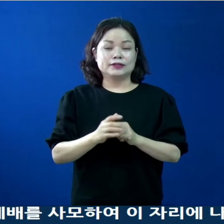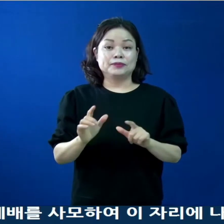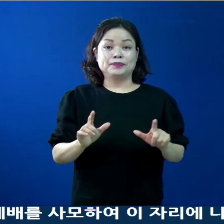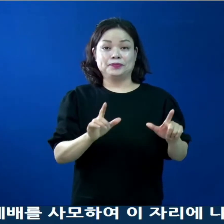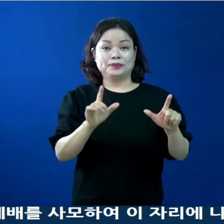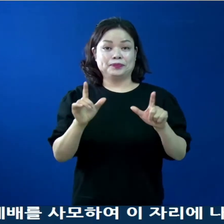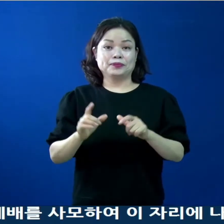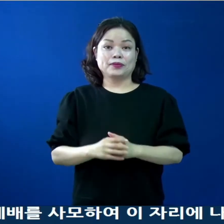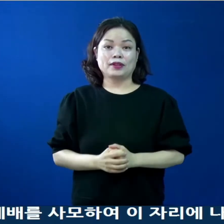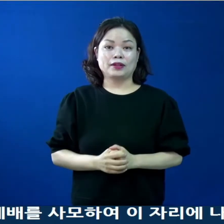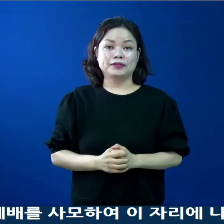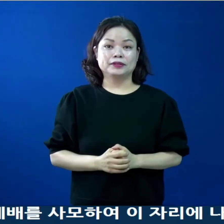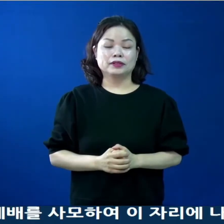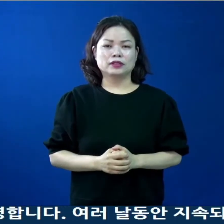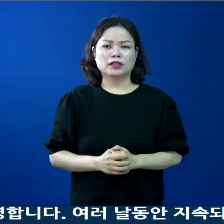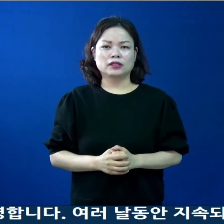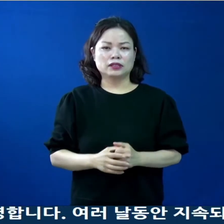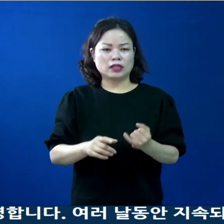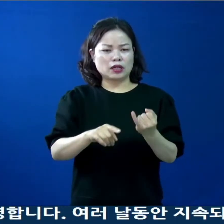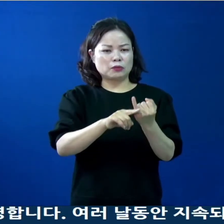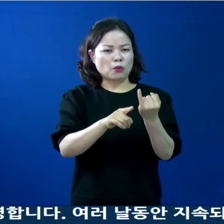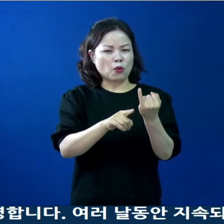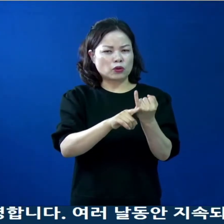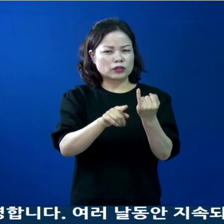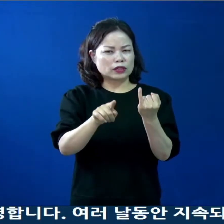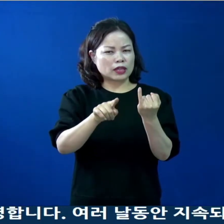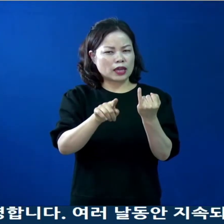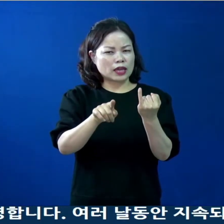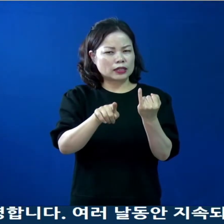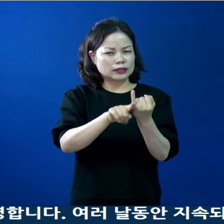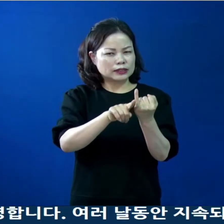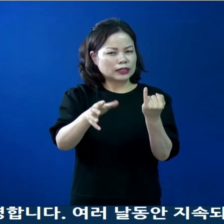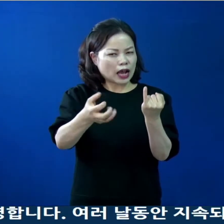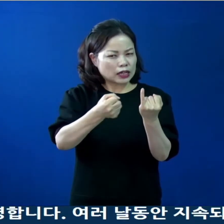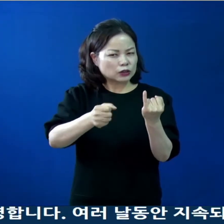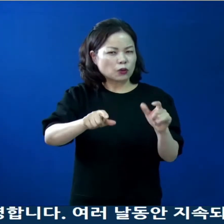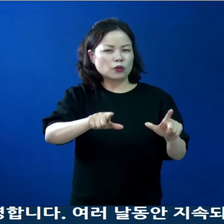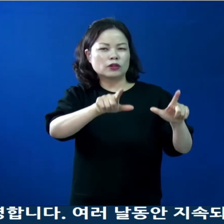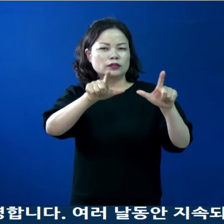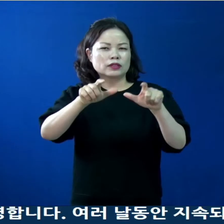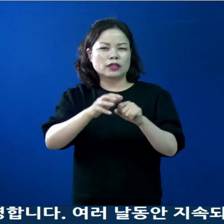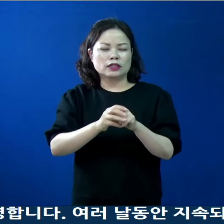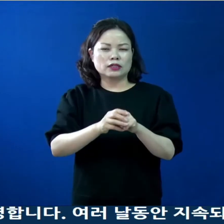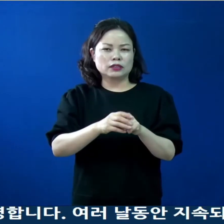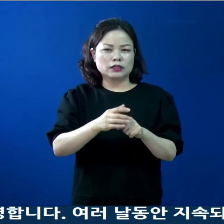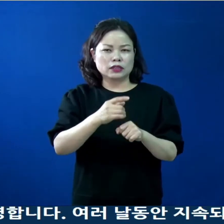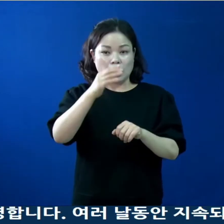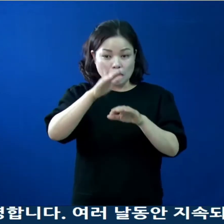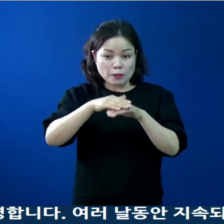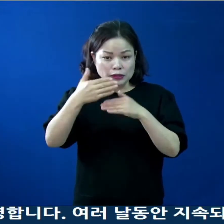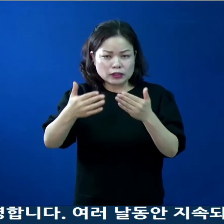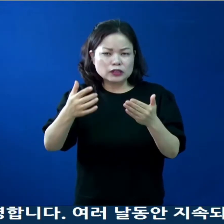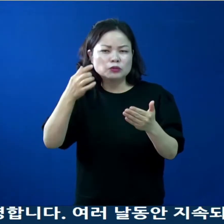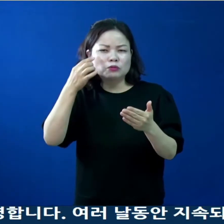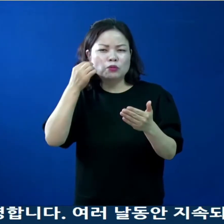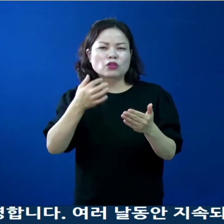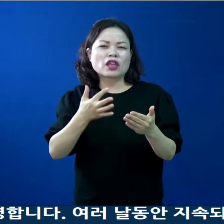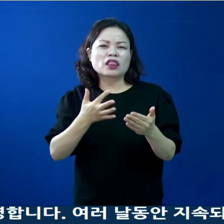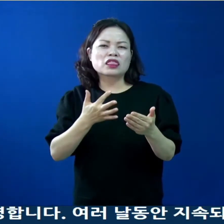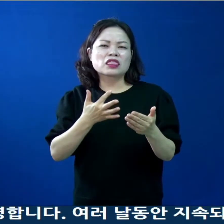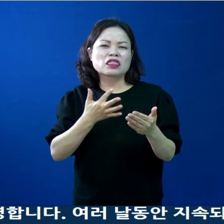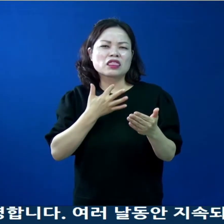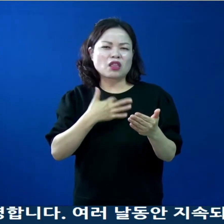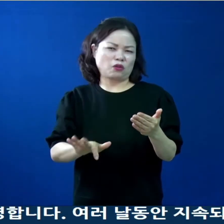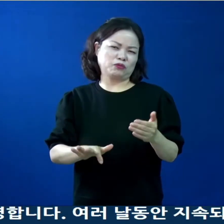있습니다. 모태신앙으로 태어나서 제 기억으로는 주일에 현장에 나와서 예배를 하지 못했던 경우가 없었던